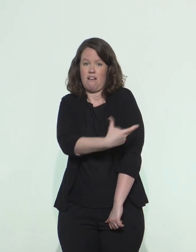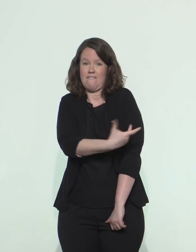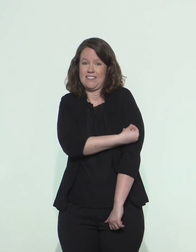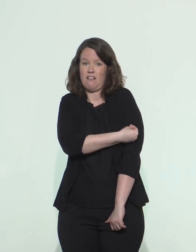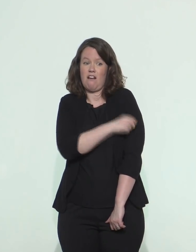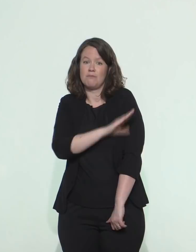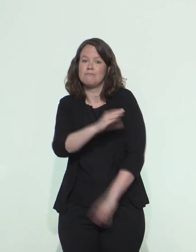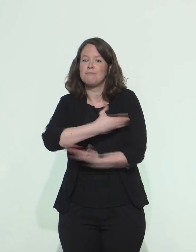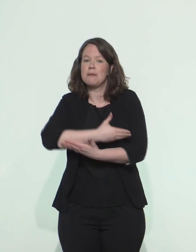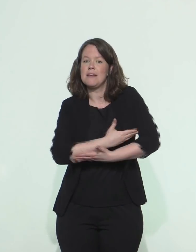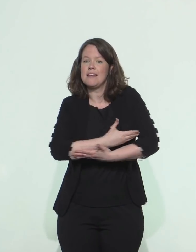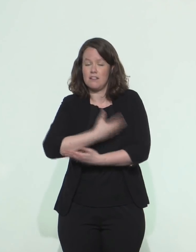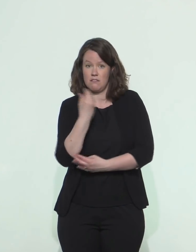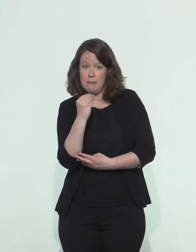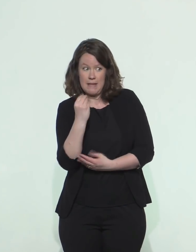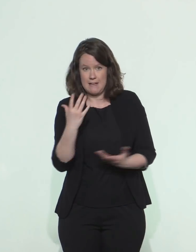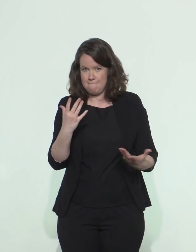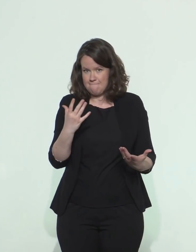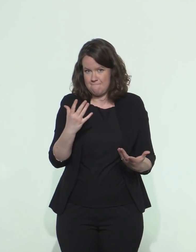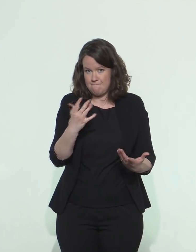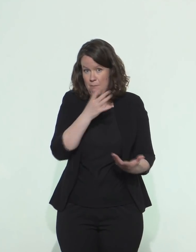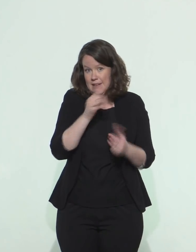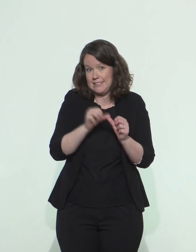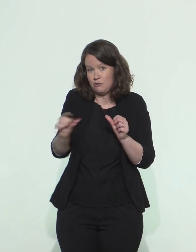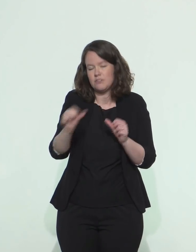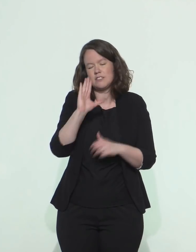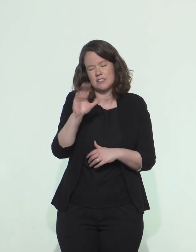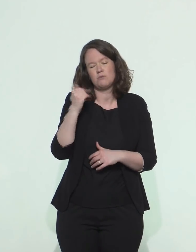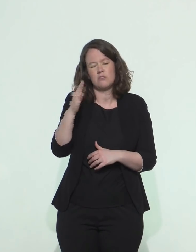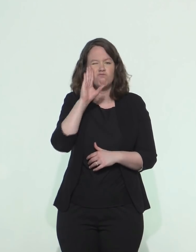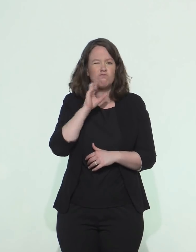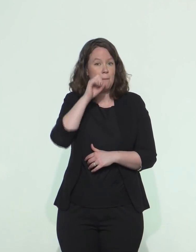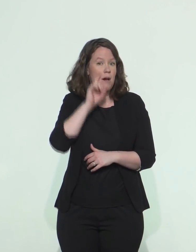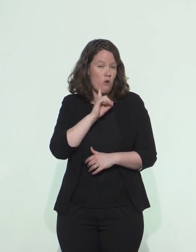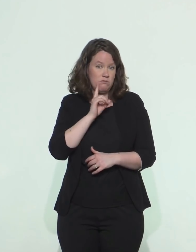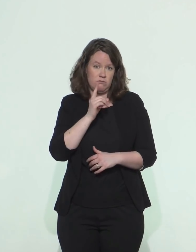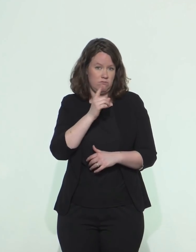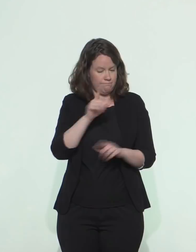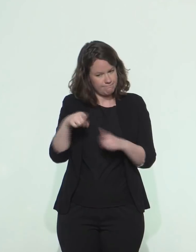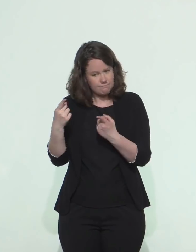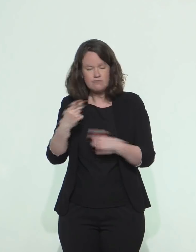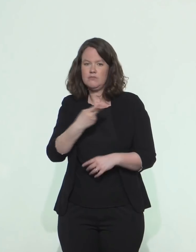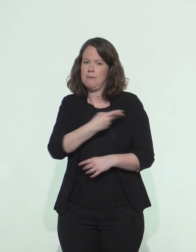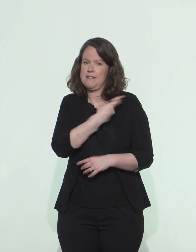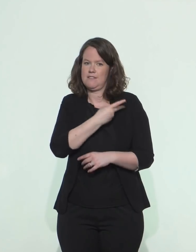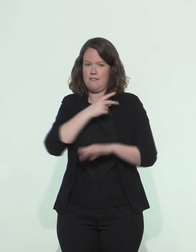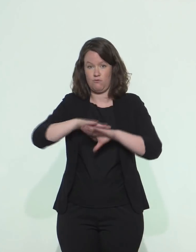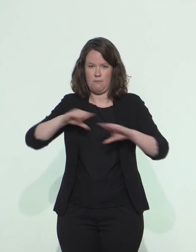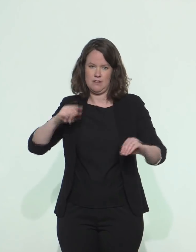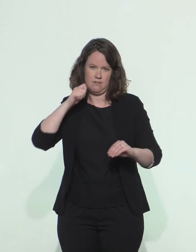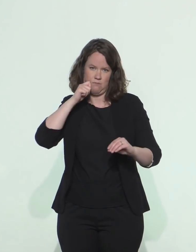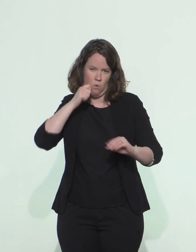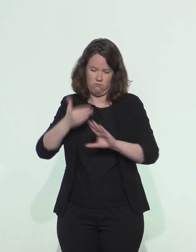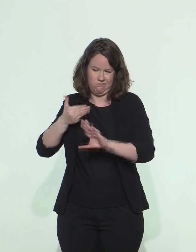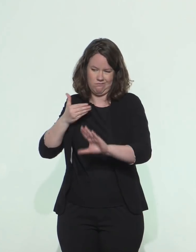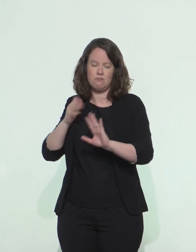nous encourageons évidemment les parents de jeunes nourrissons à aller faire ces vaccinations obligatoires pour ne pas avoir de conséquences graves d'une